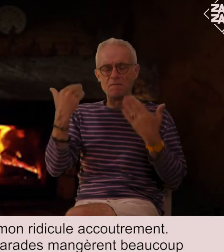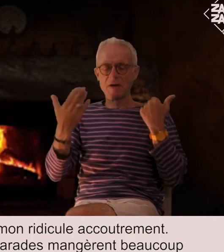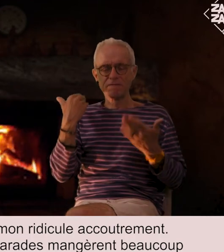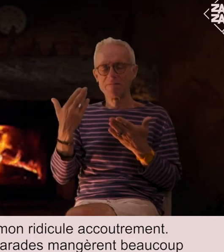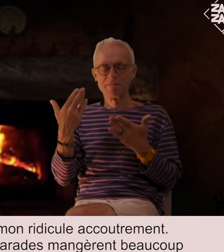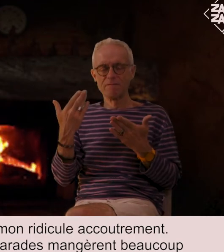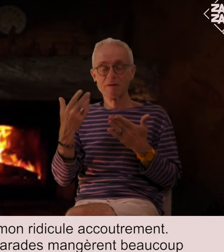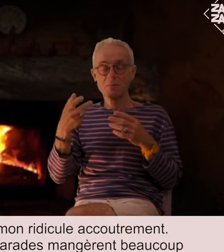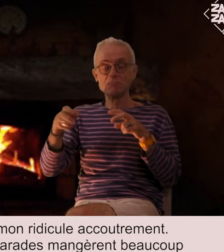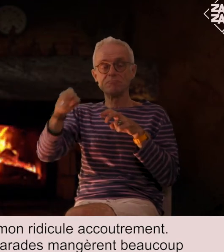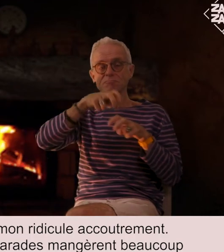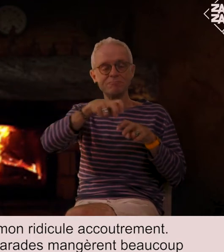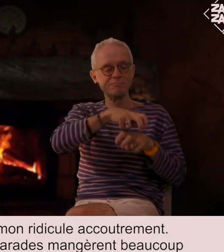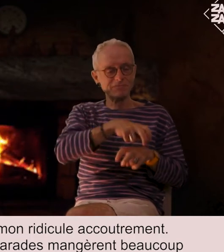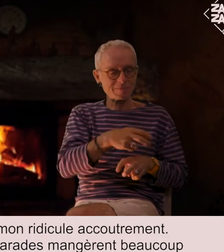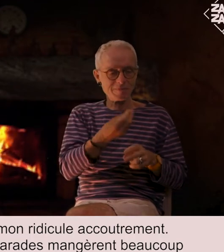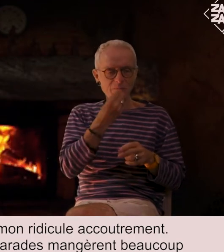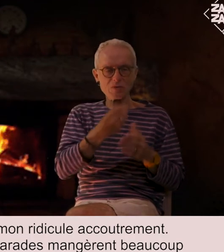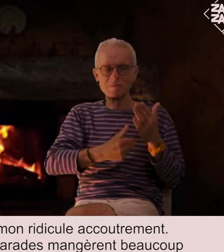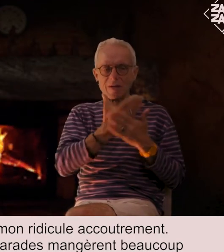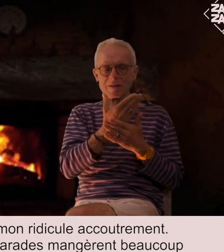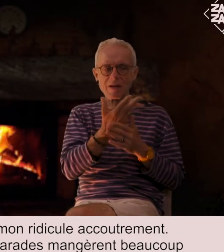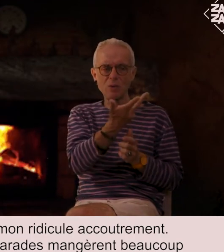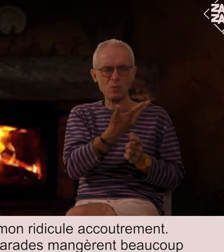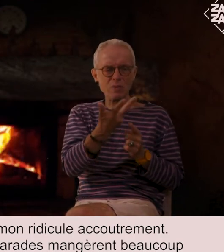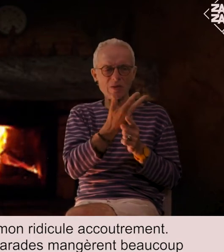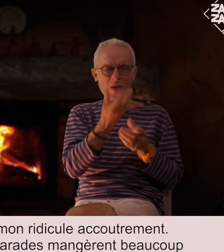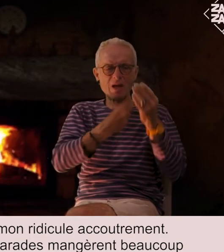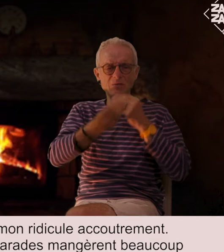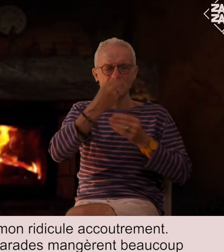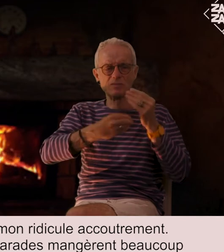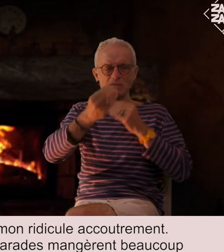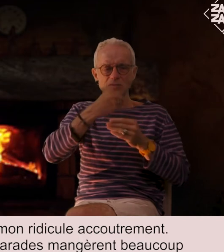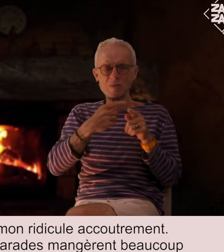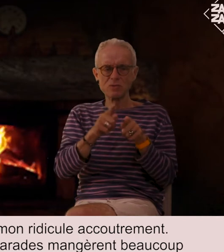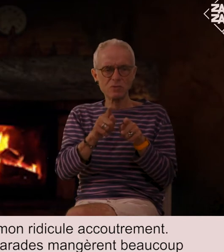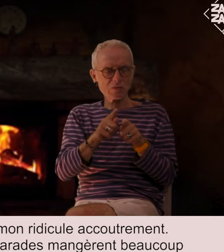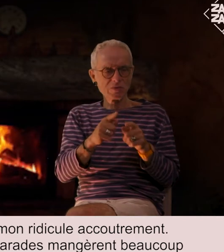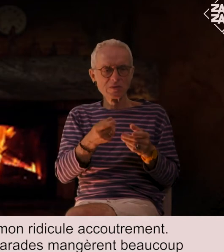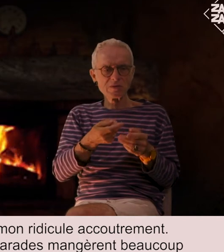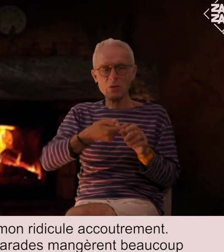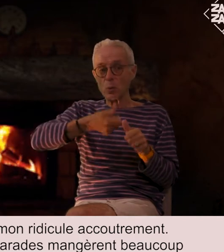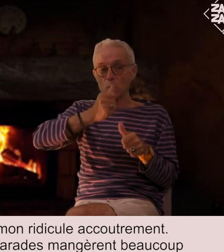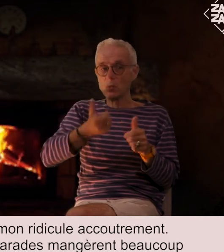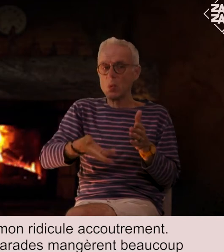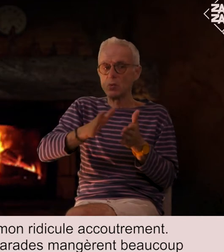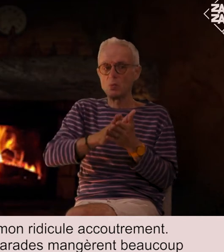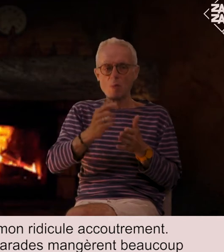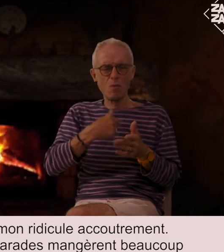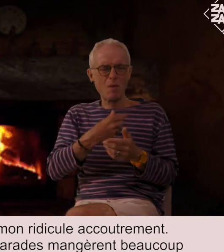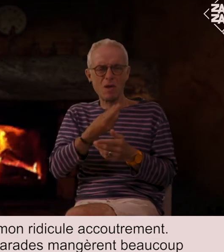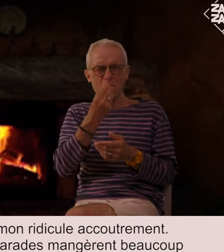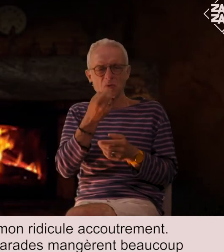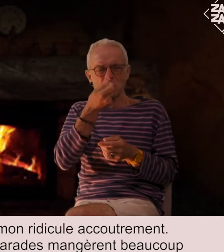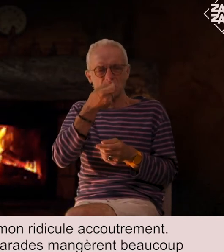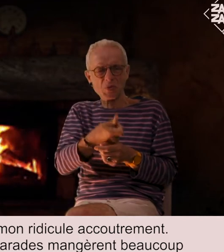et puis l'on déjeunât mes trois camarades mangèrent beaucoup et burent encore plus moi je ne mangeais presque